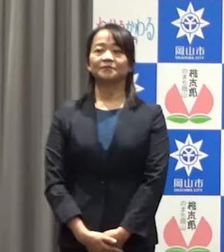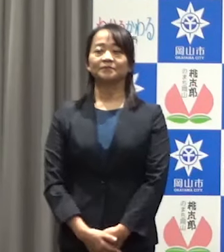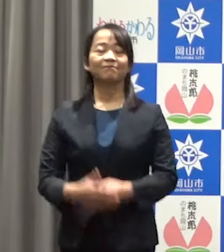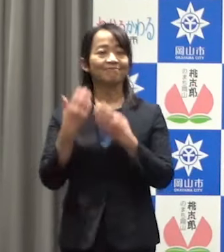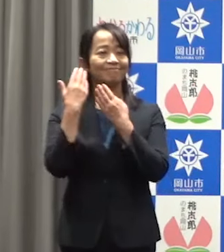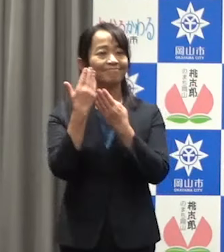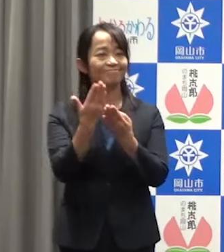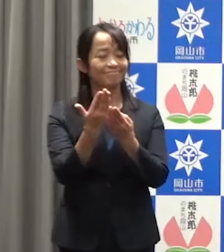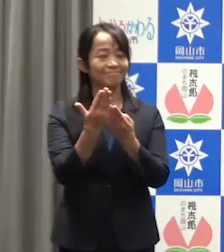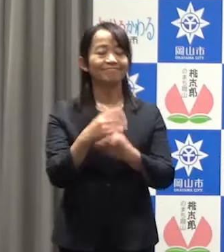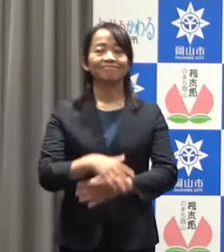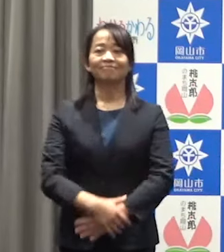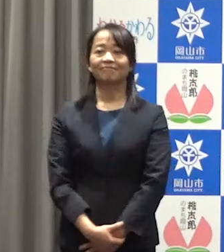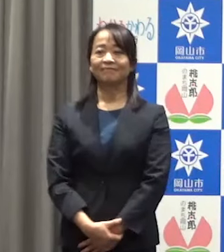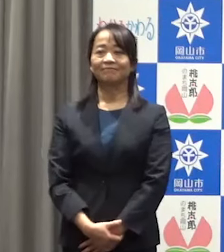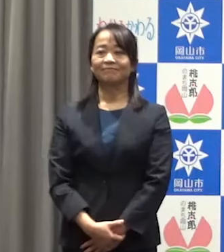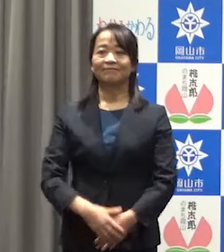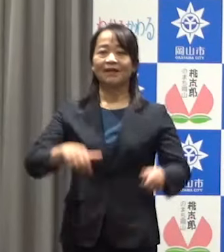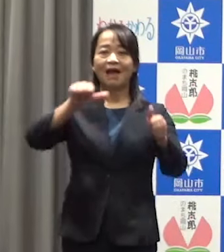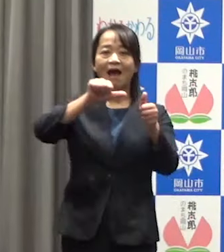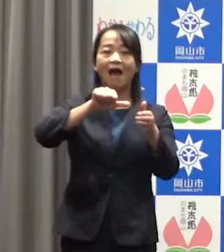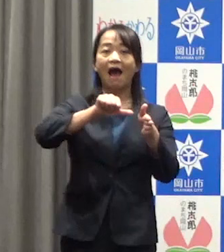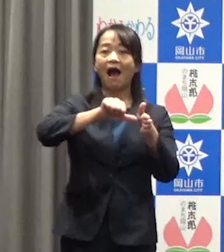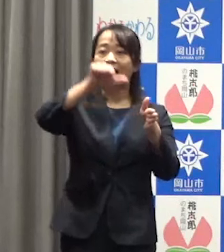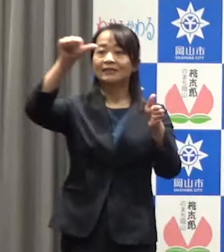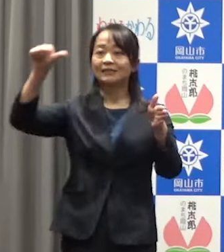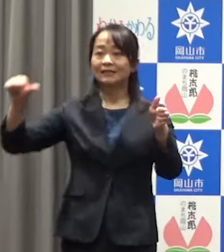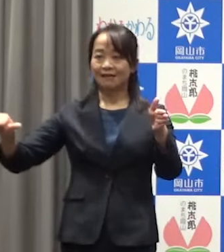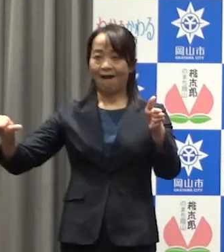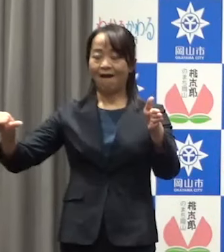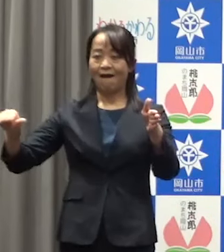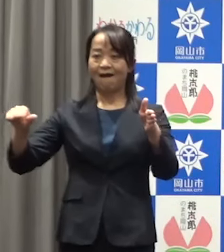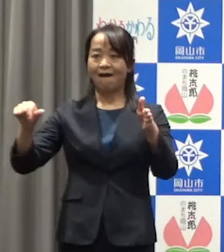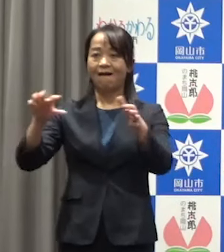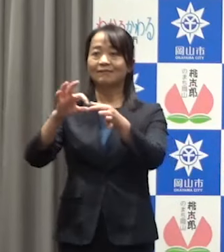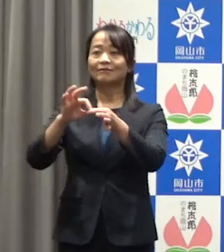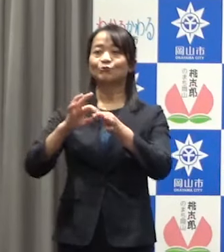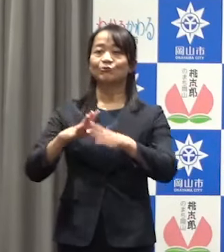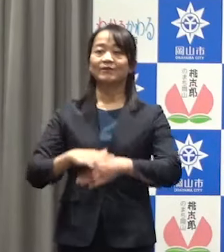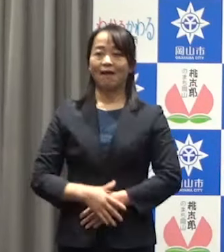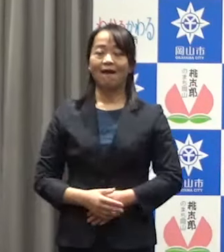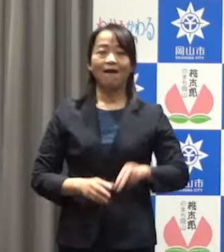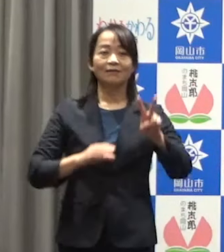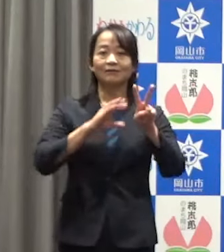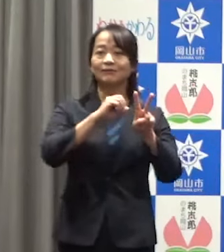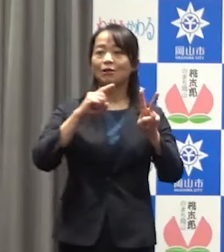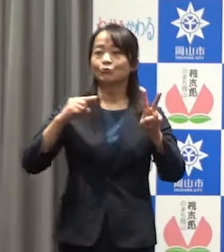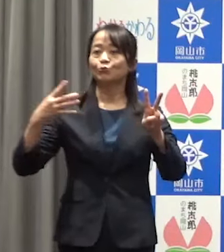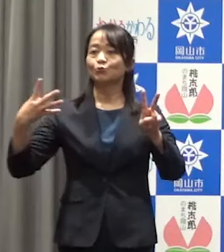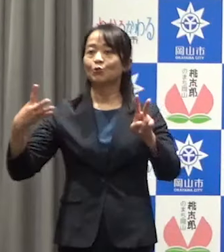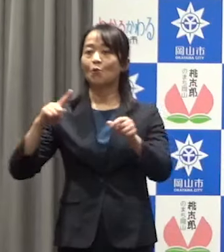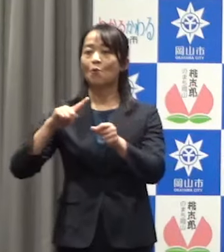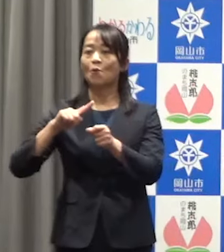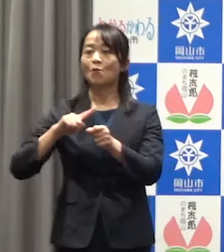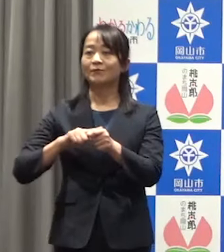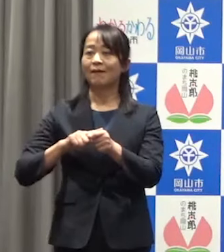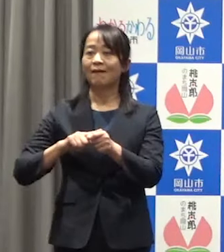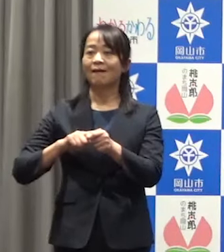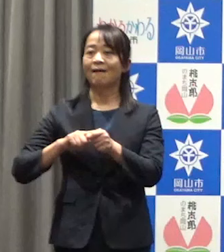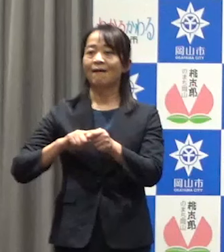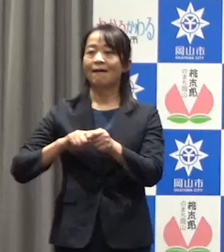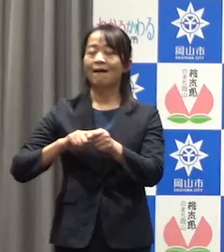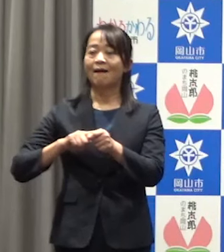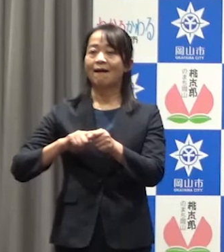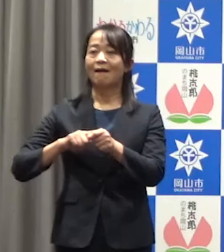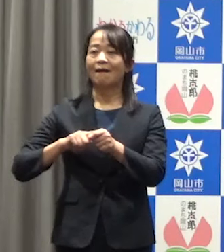山陽放送佐藤です。 はい、 アリーナ案件ですいません、改めてなんですが、まあ、2024年始まりまして、今年、まあ、デリケートな問題